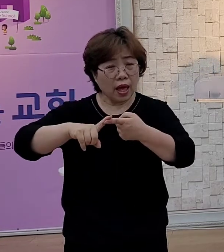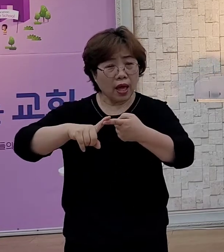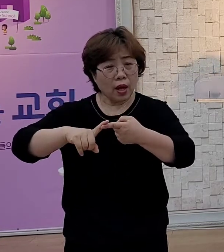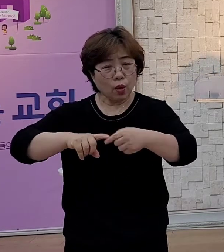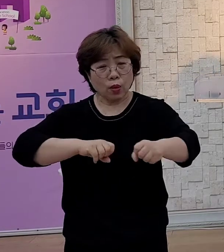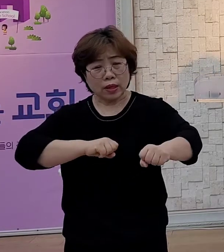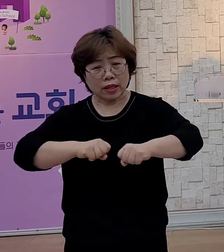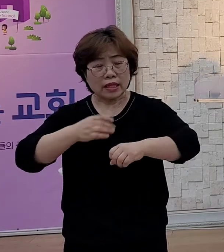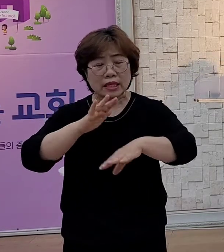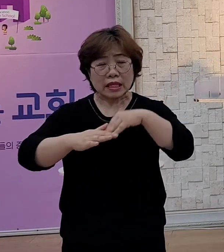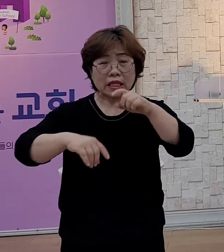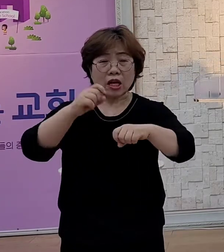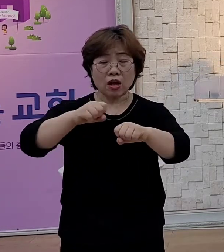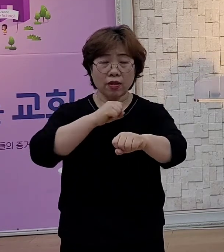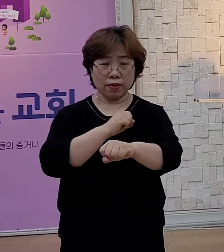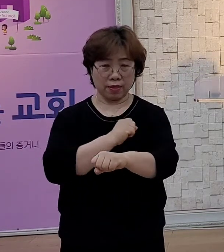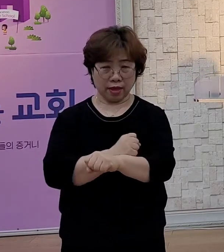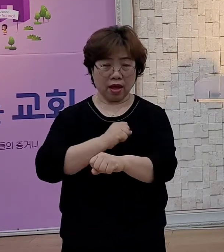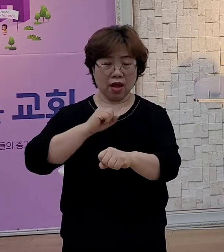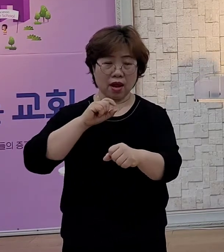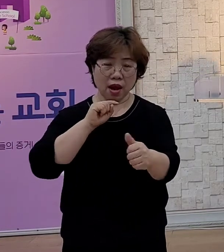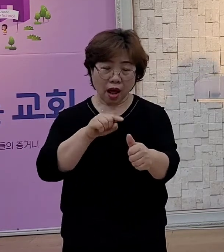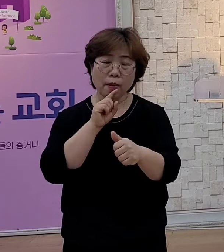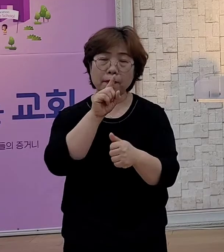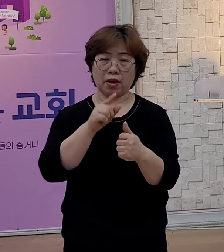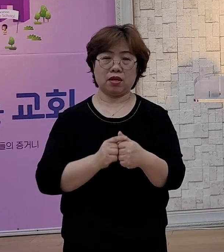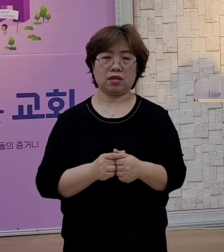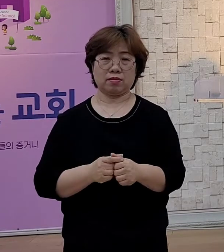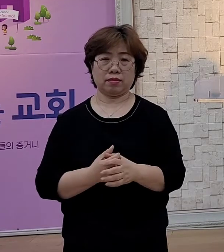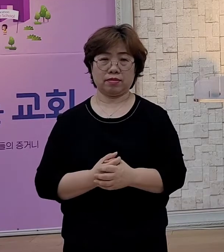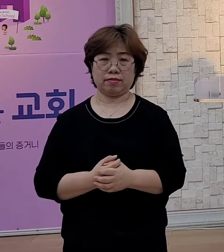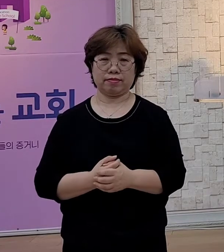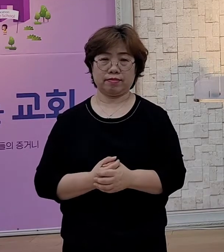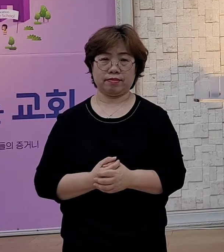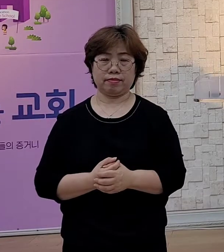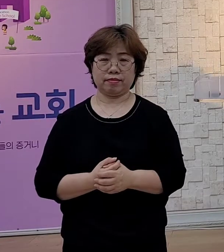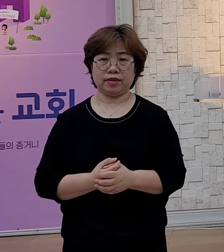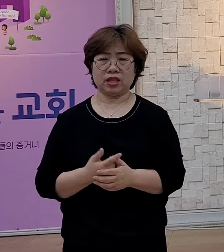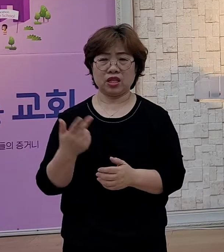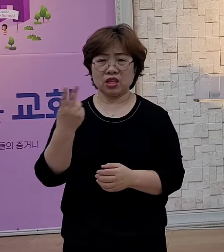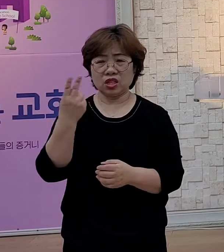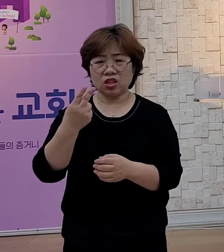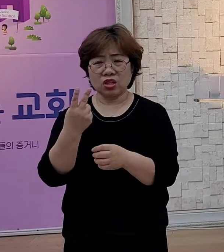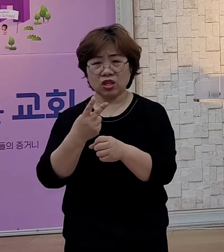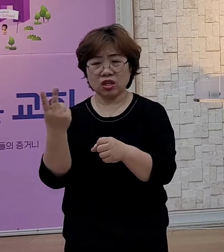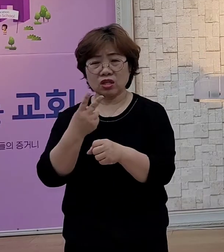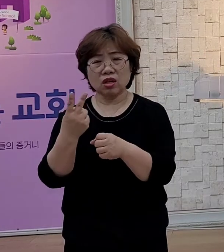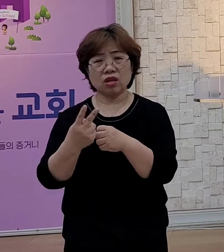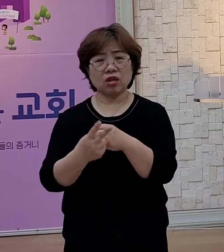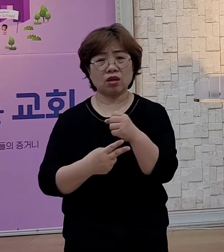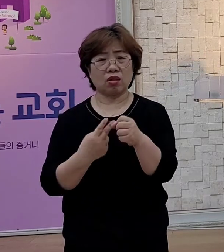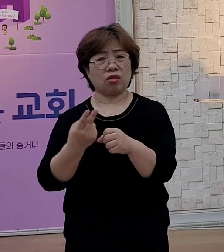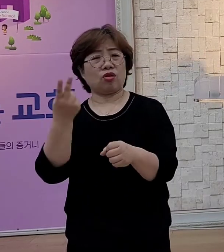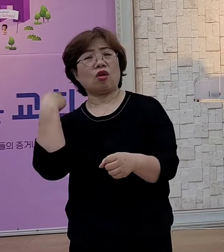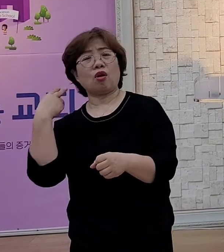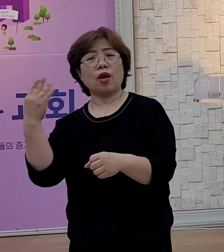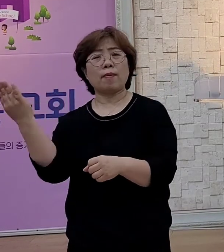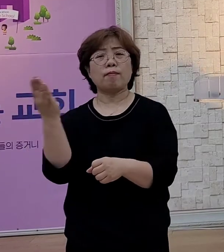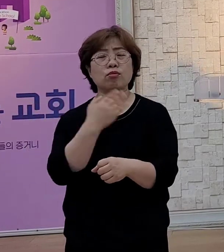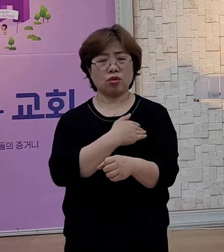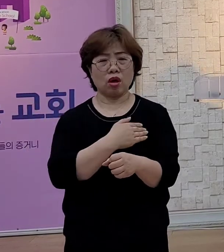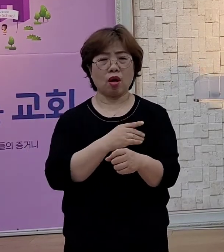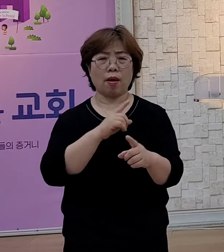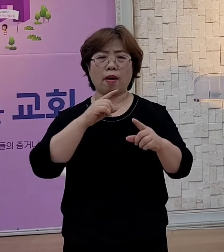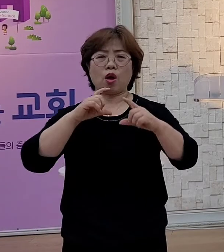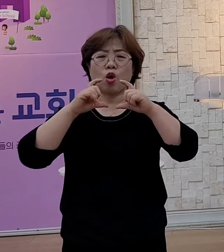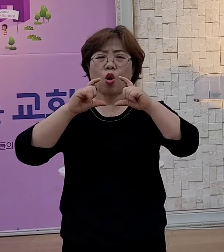부단히 노력하고 이 한 주간도 싸워야 된다라는 말을 벌써 2000년 전에 야고보가 그 1세기 교회